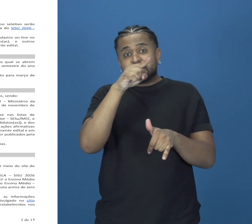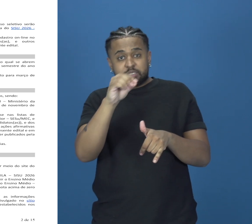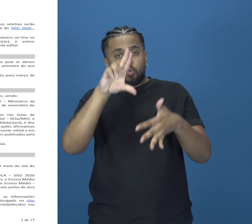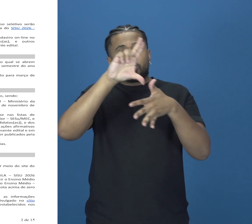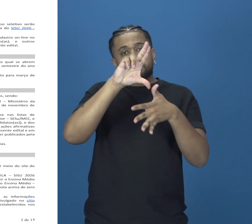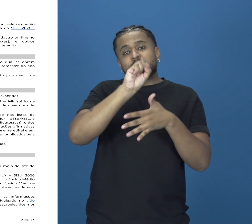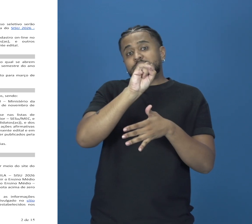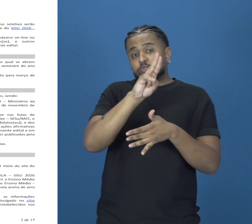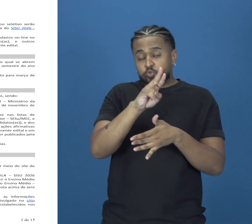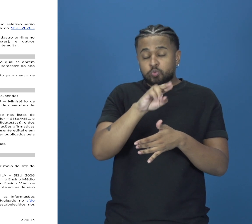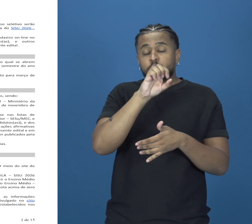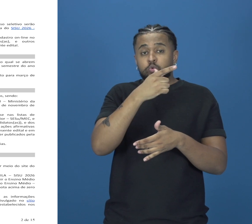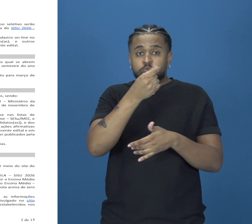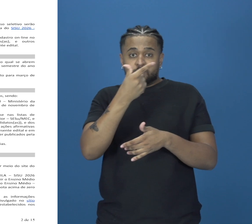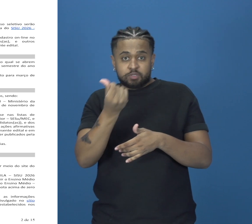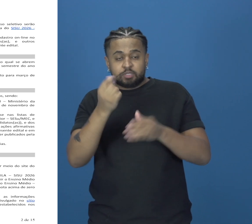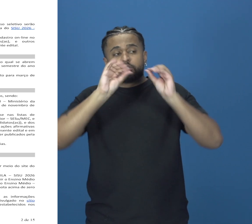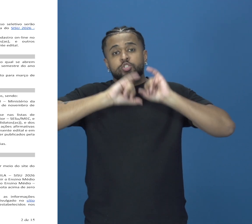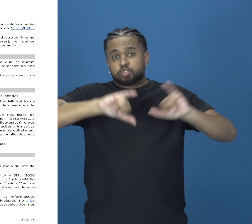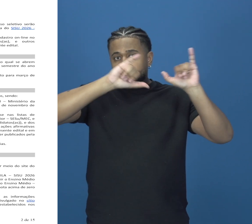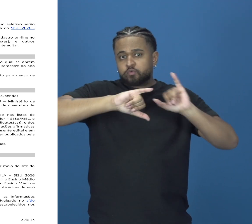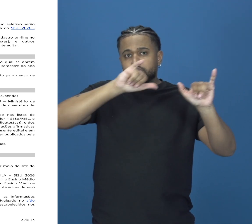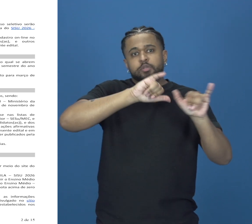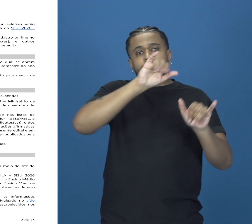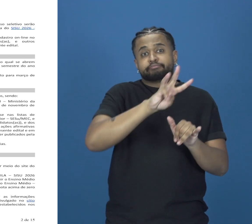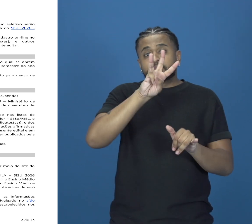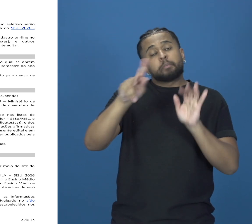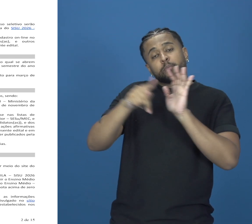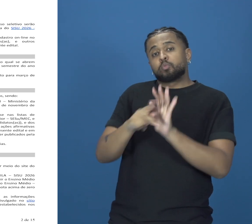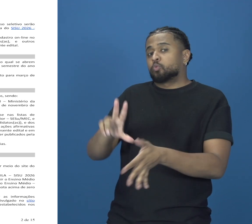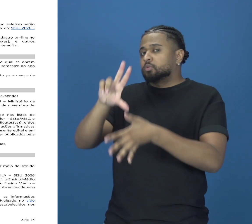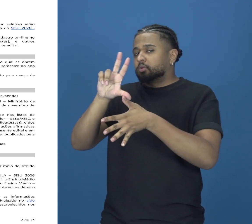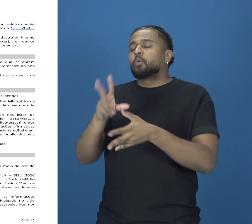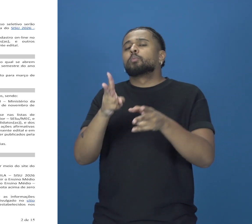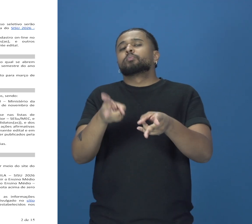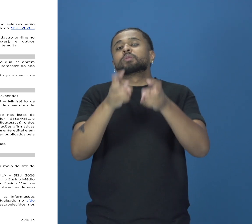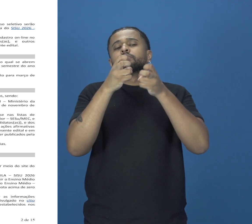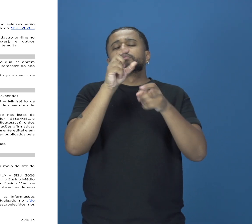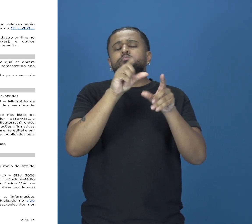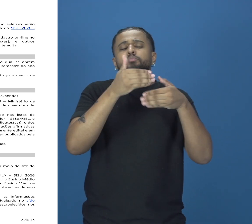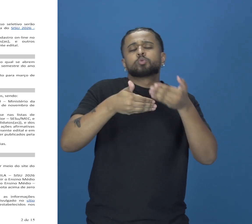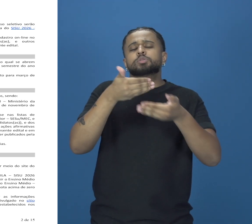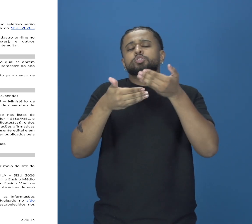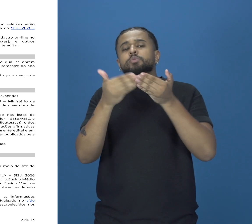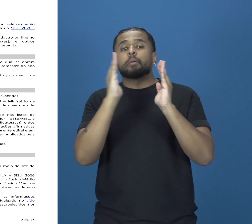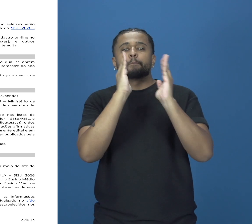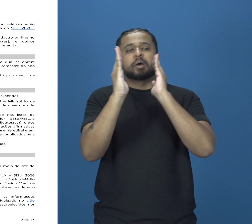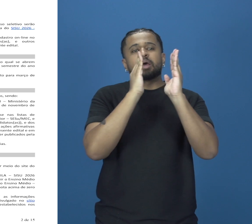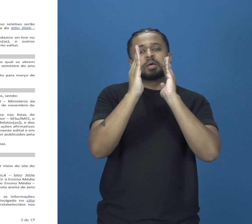SISU 2026, divulgado no sítio eletrônico da UNILA, observando os procedimentos e